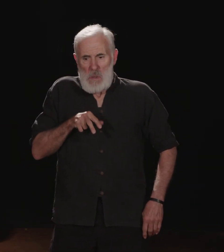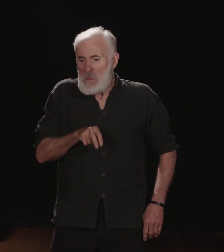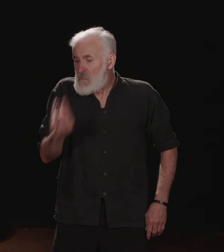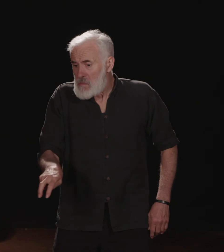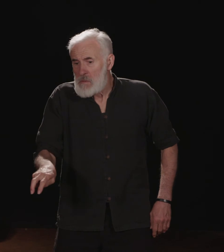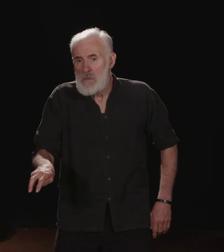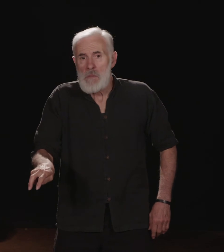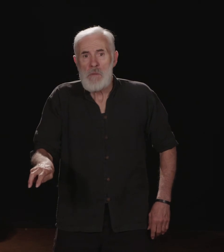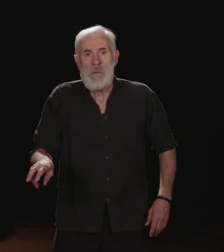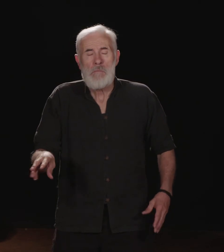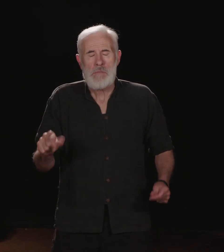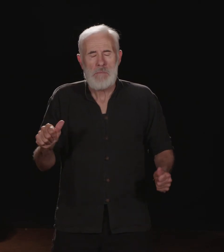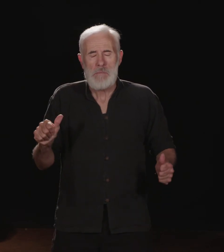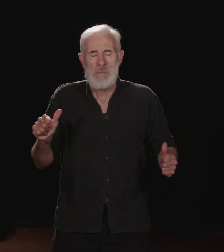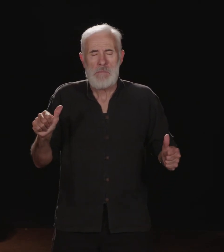Puis il a sauté à terre.